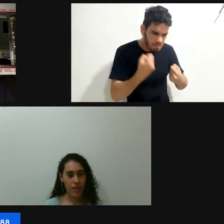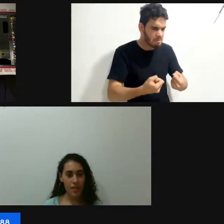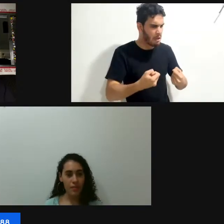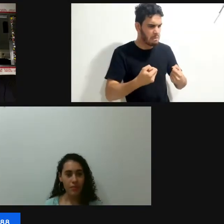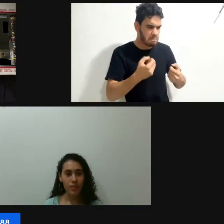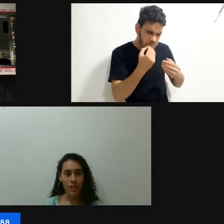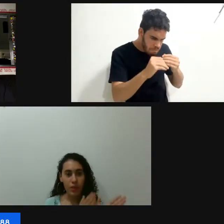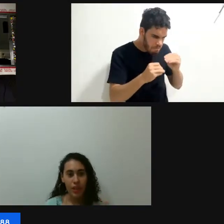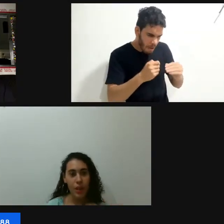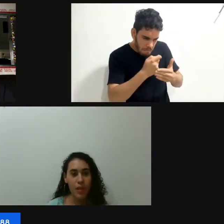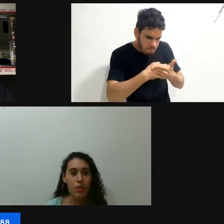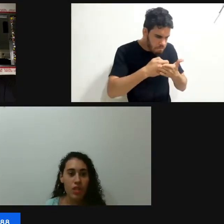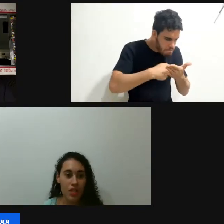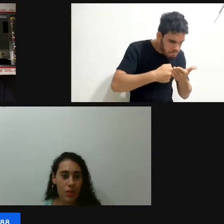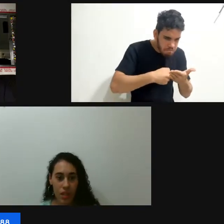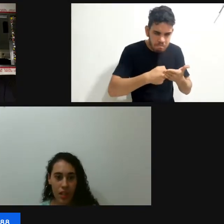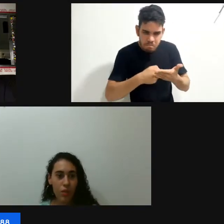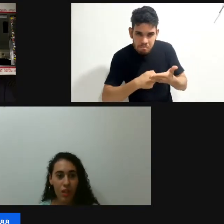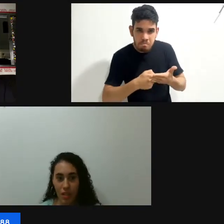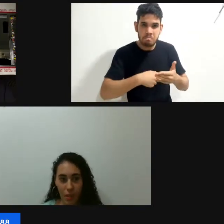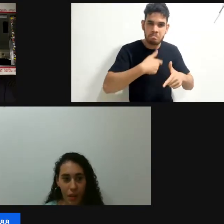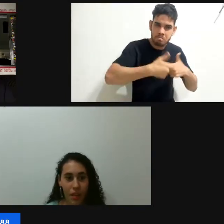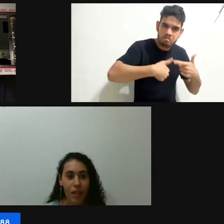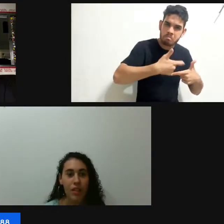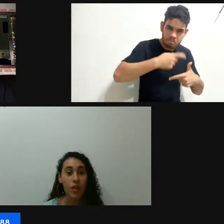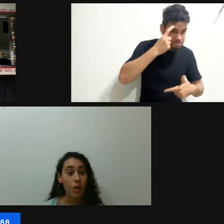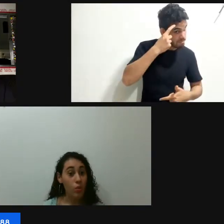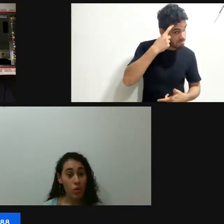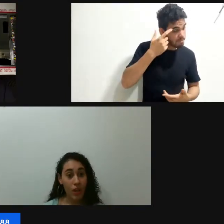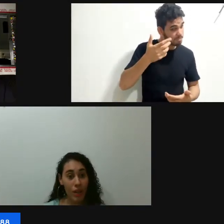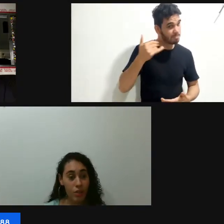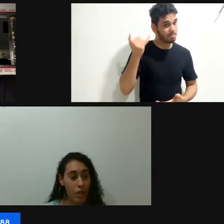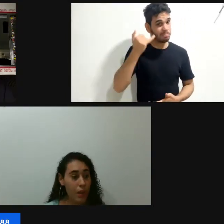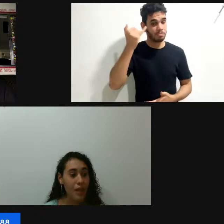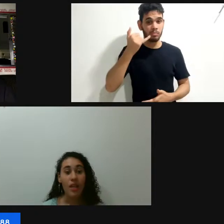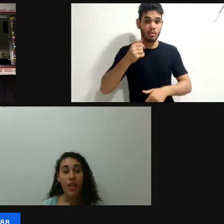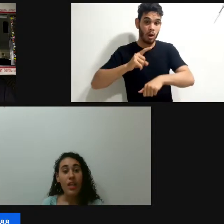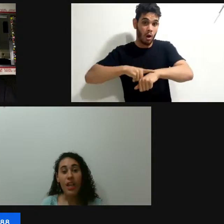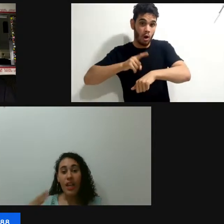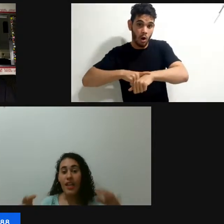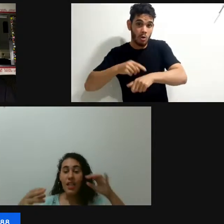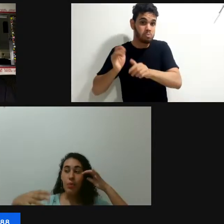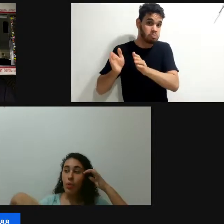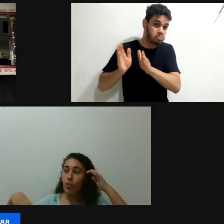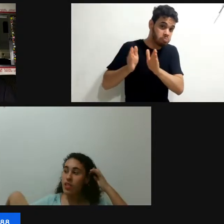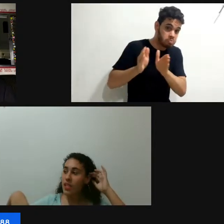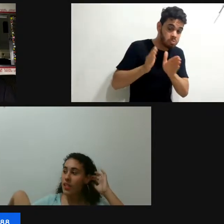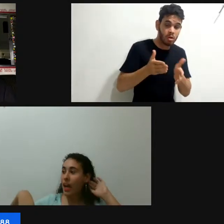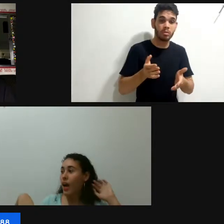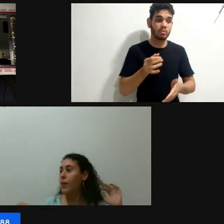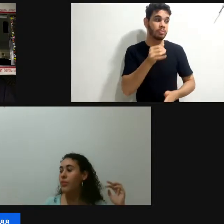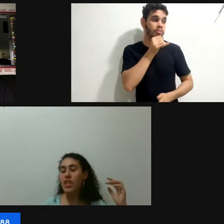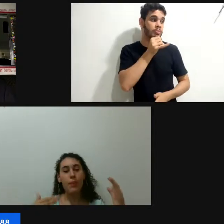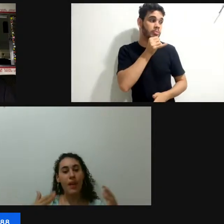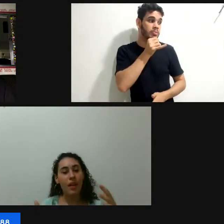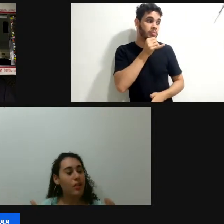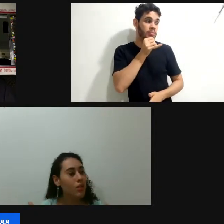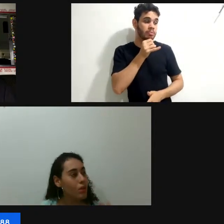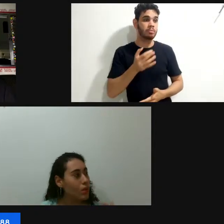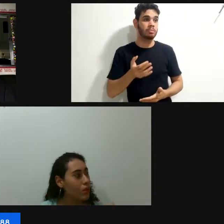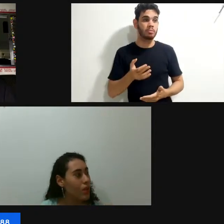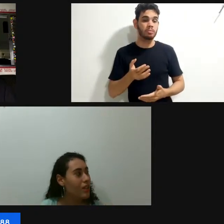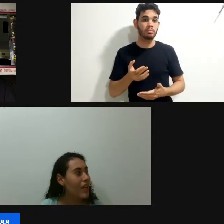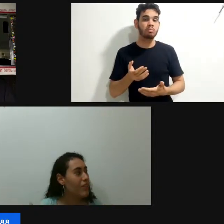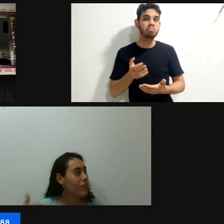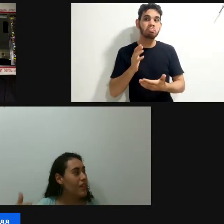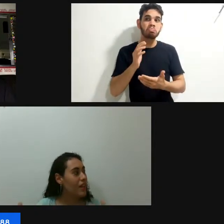dedica a fazer. Então determina os dias que você tem durante a semana, os horários também. E exemplo, você está